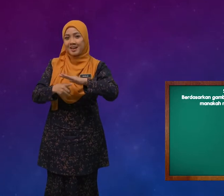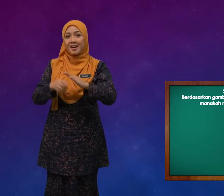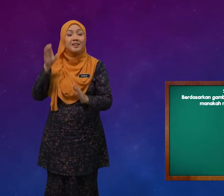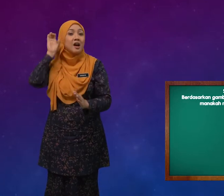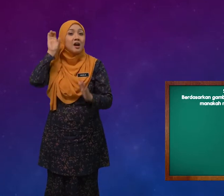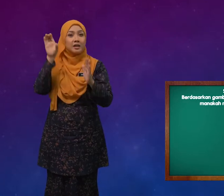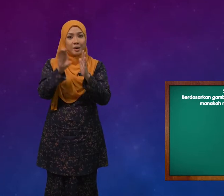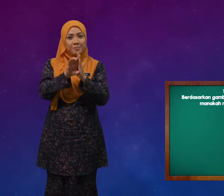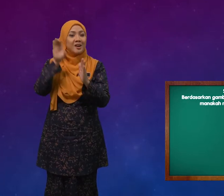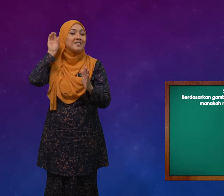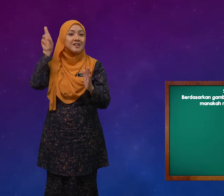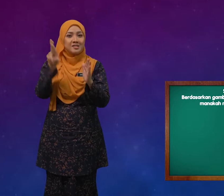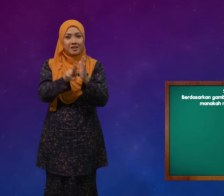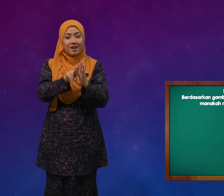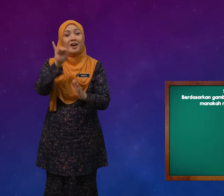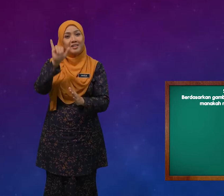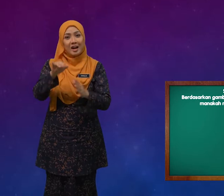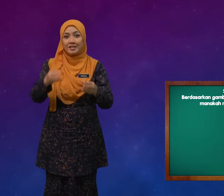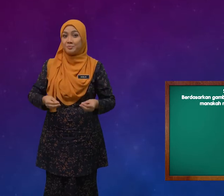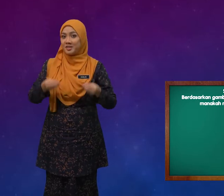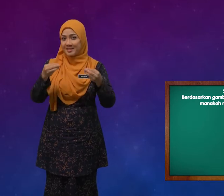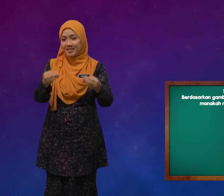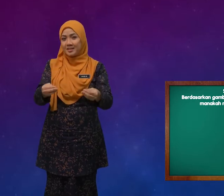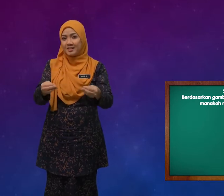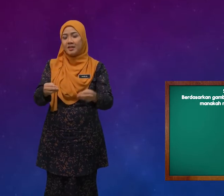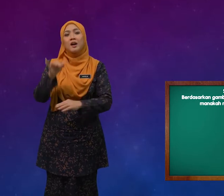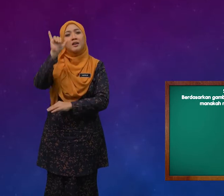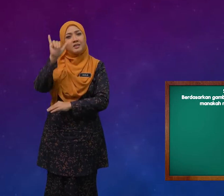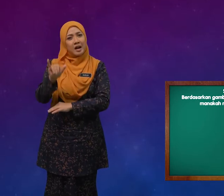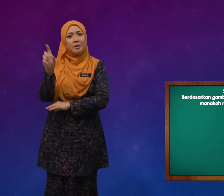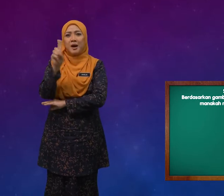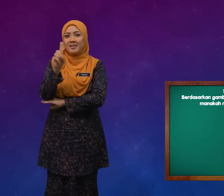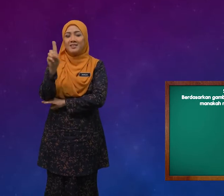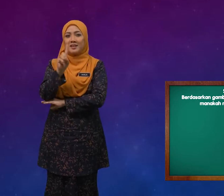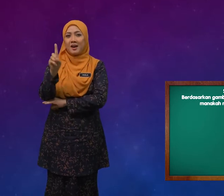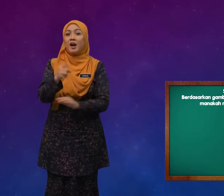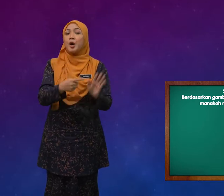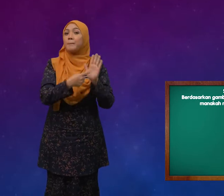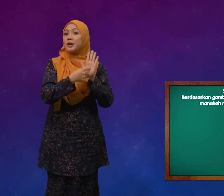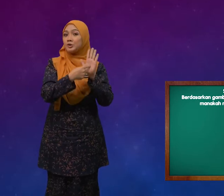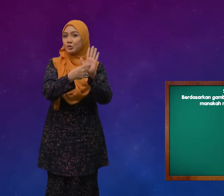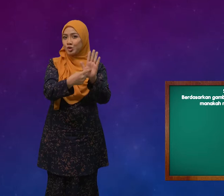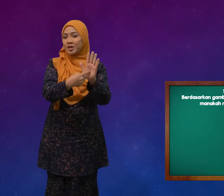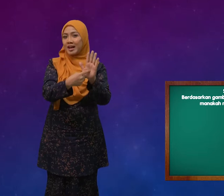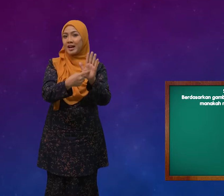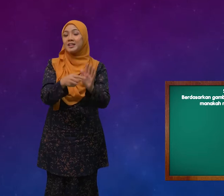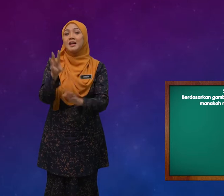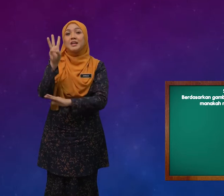Berdasarkan gambar rajah yang diberi, yang manakah menunjukkan